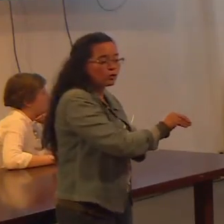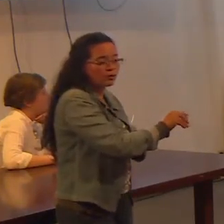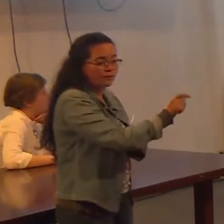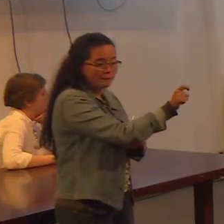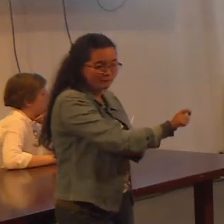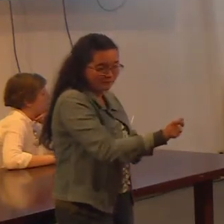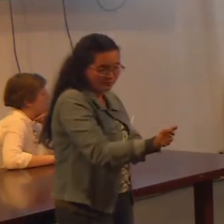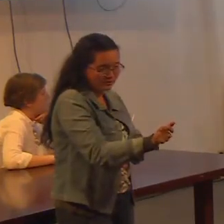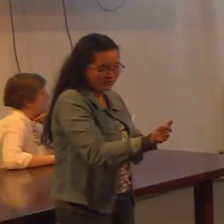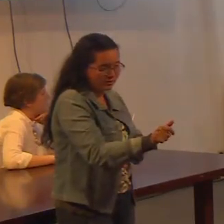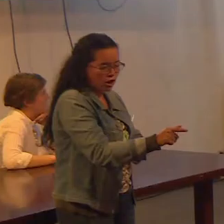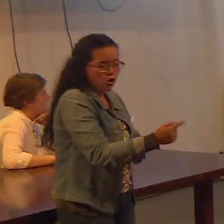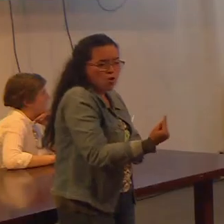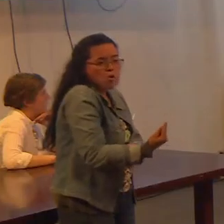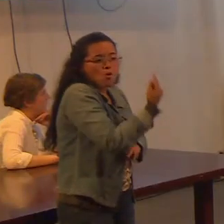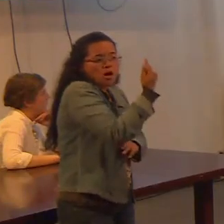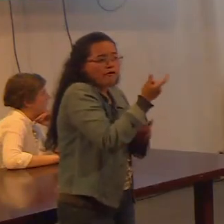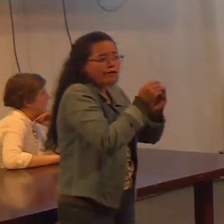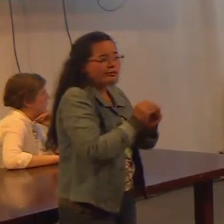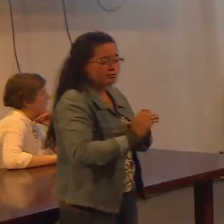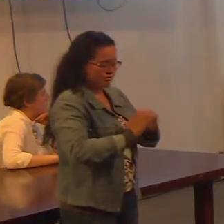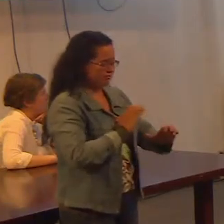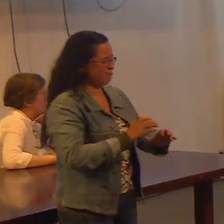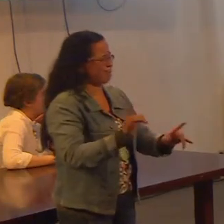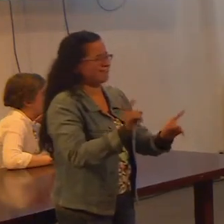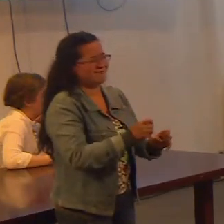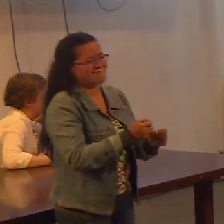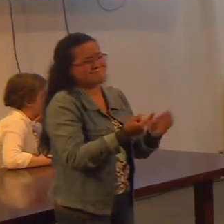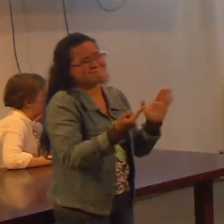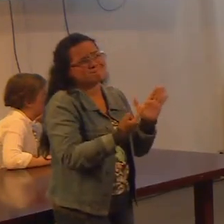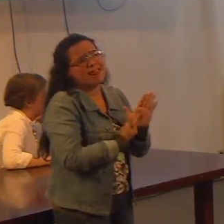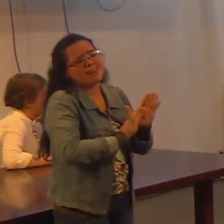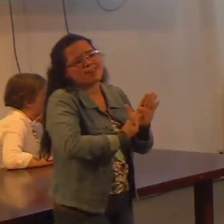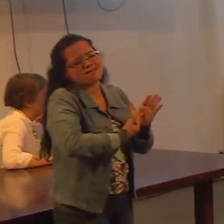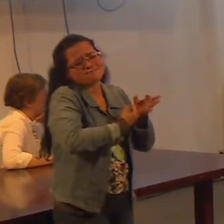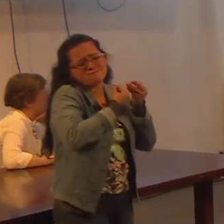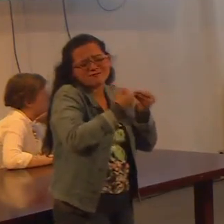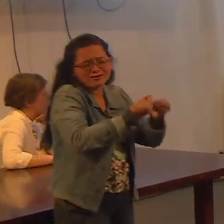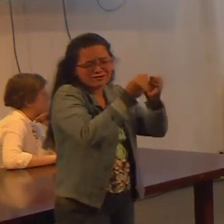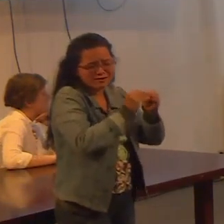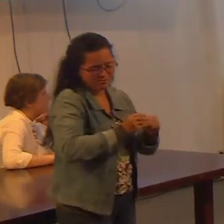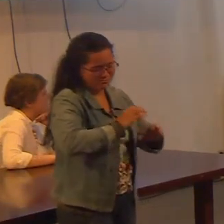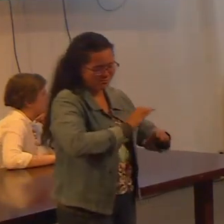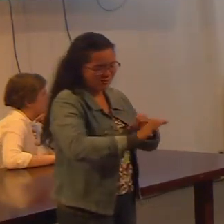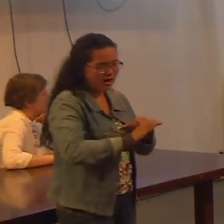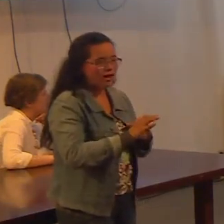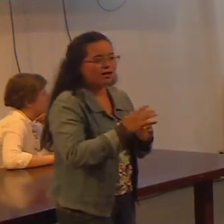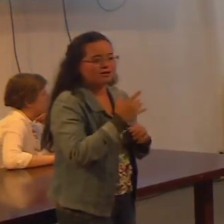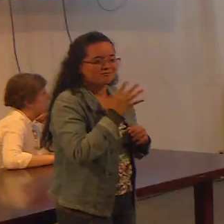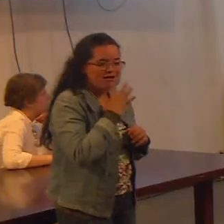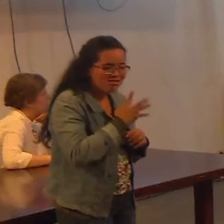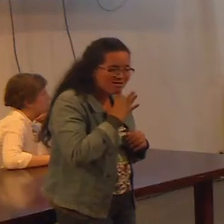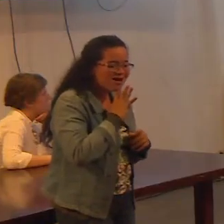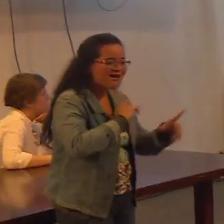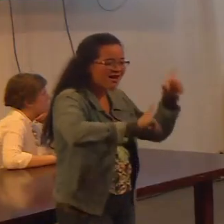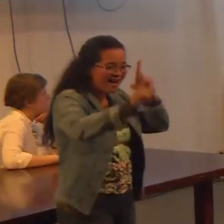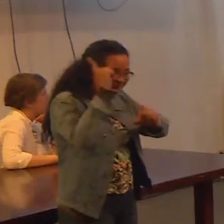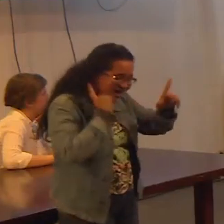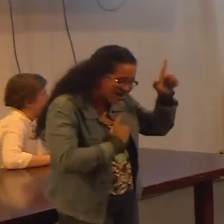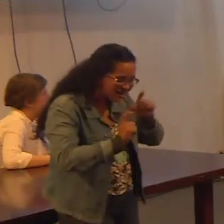simplemente había una manera de comunicar, habían mil y una otras maneras de comunicar, desde lo verbal, desde lo